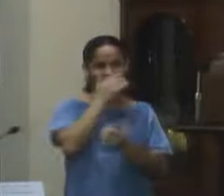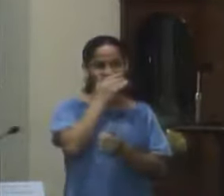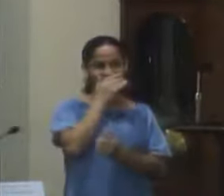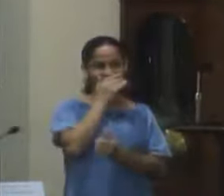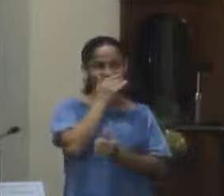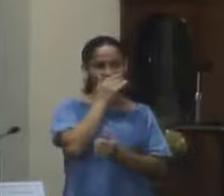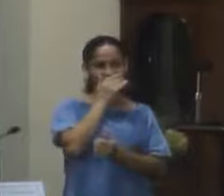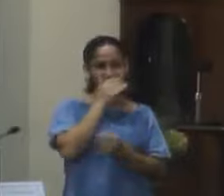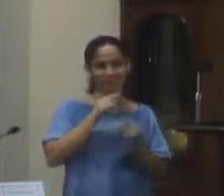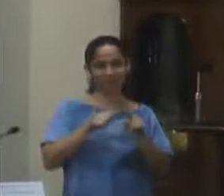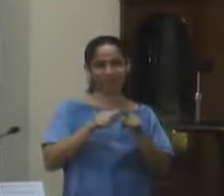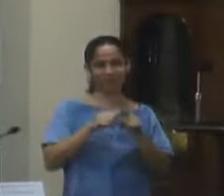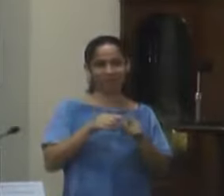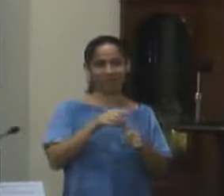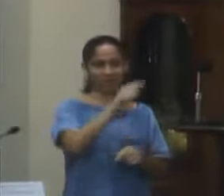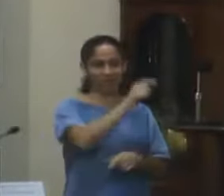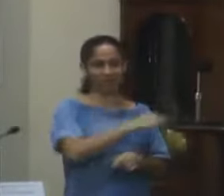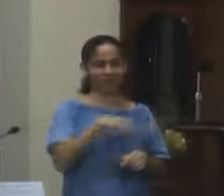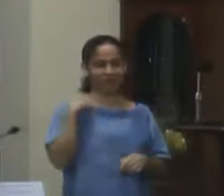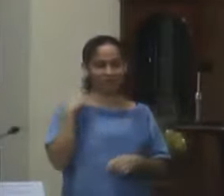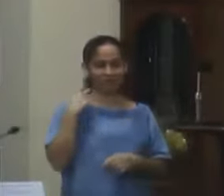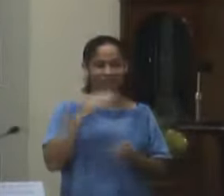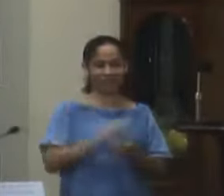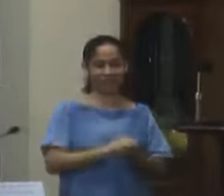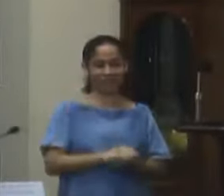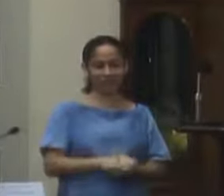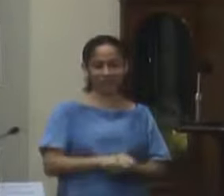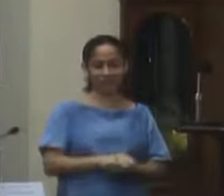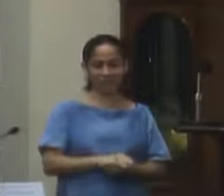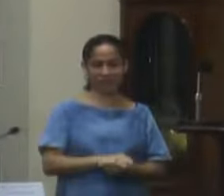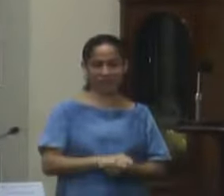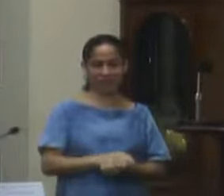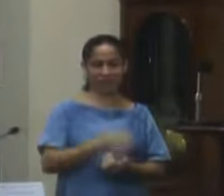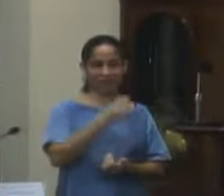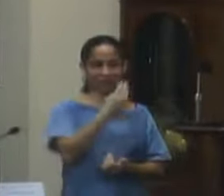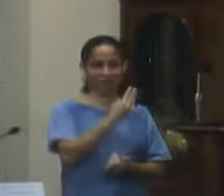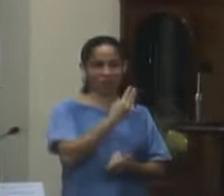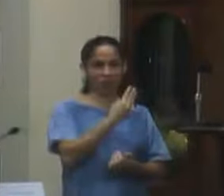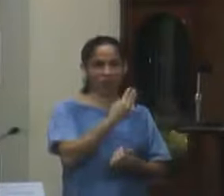sem contar com o vereador autor. Quer dizer,